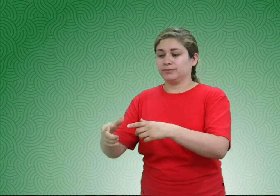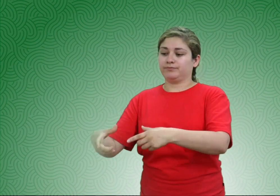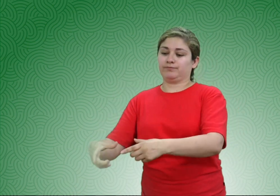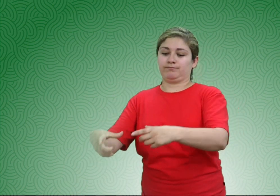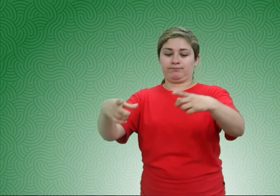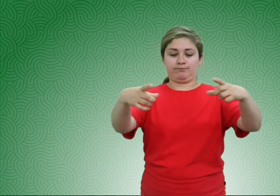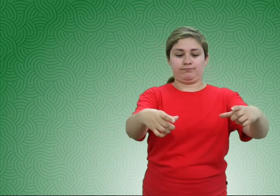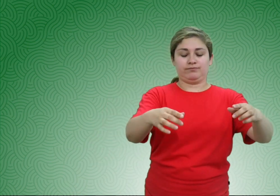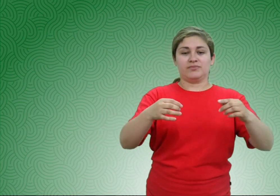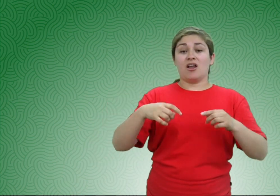y esta mezcla